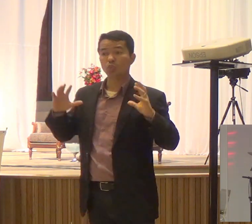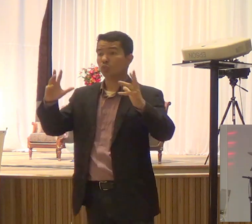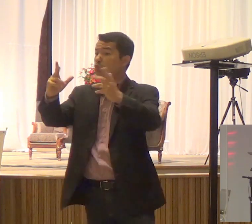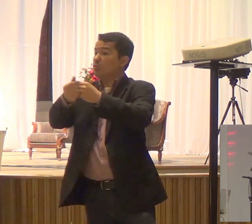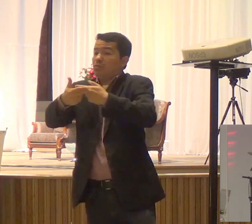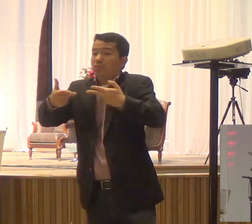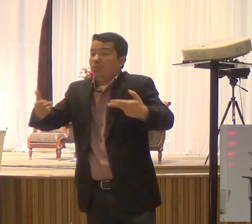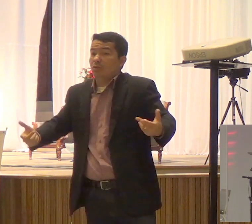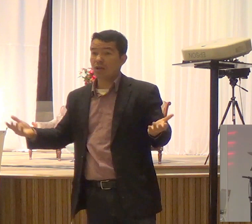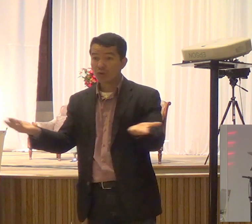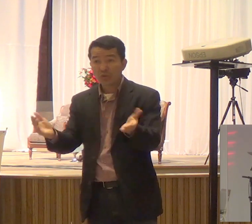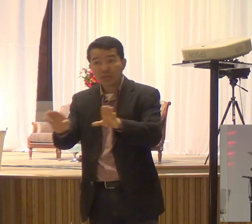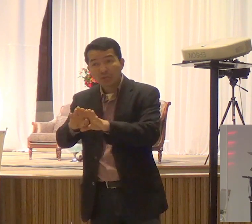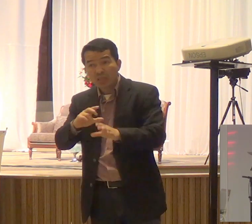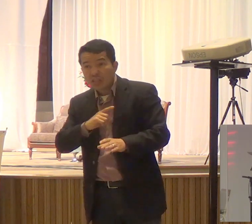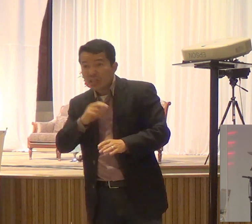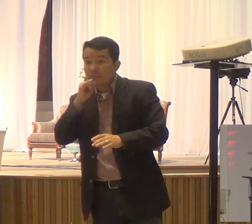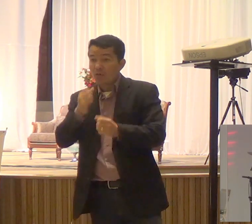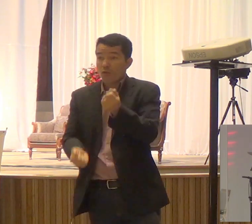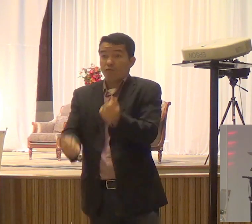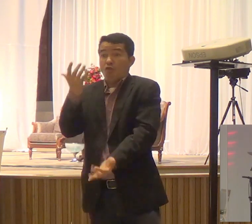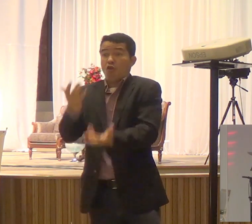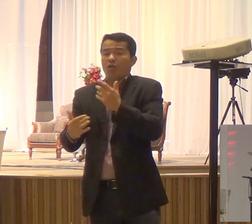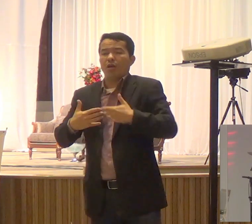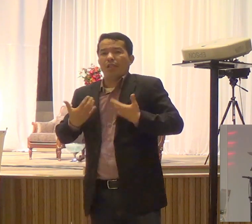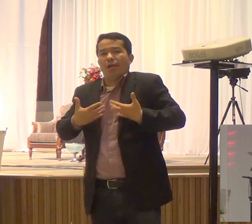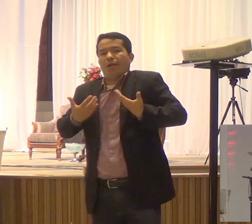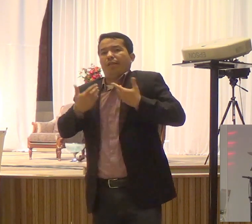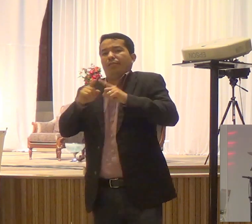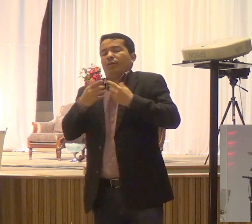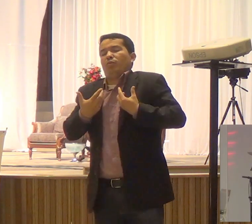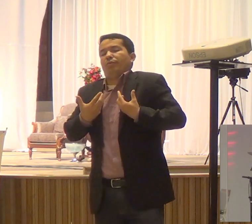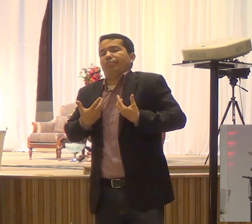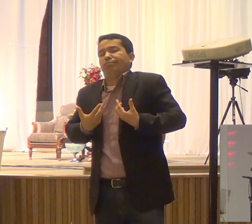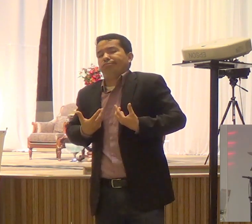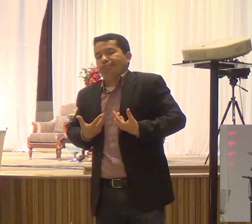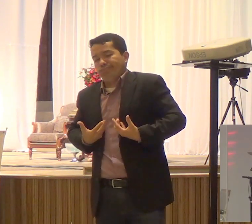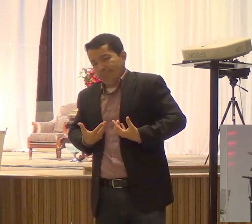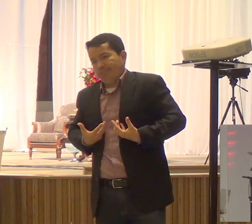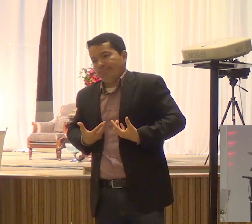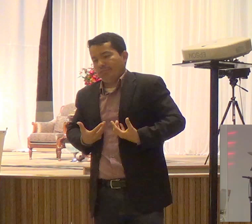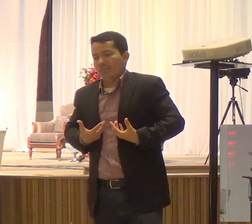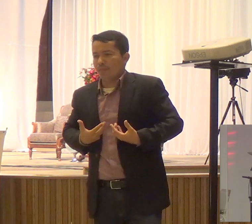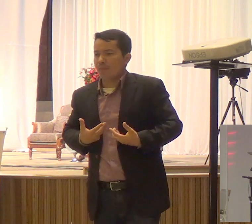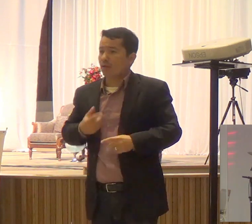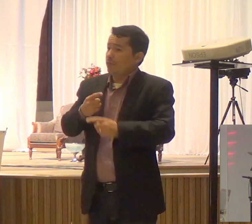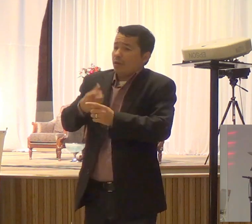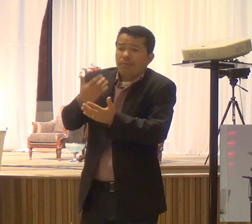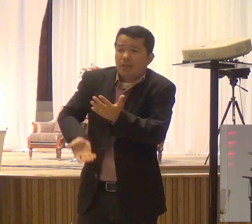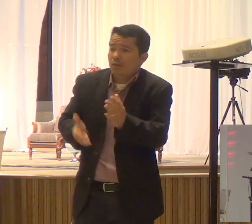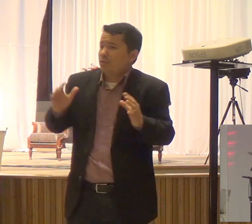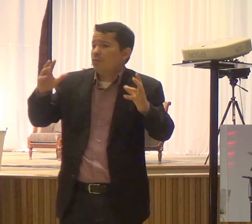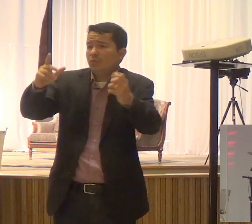através desse fogo, desse chamusco, a alegria foi embora. Esse povo do tempo do exílio perdeu um